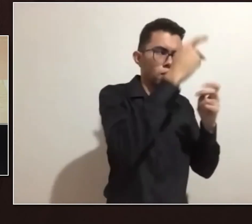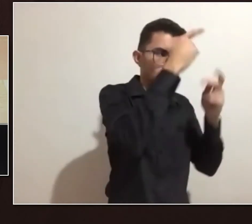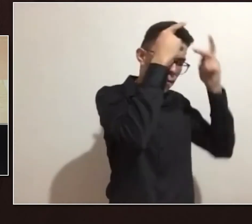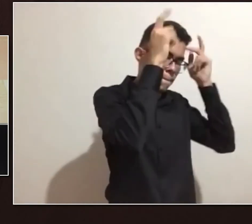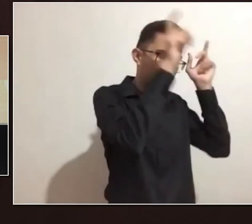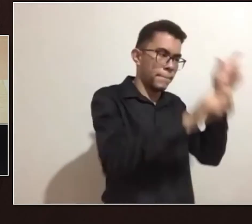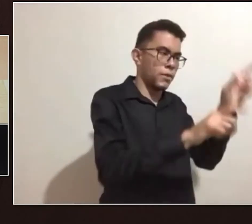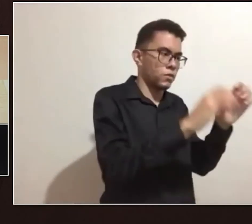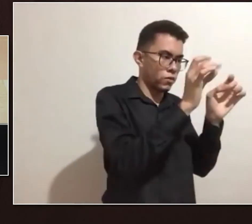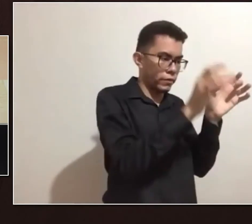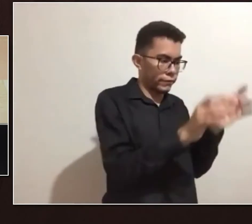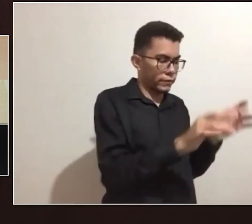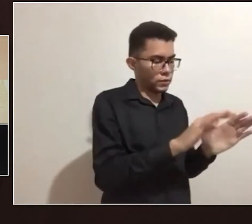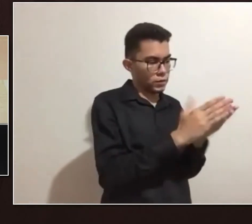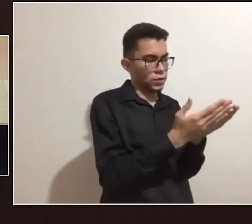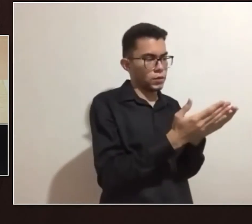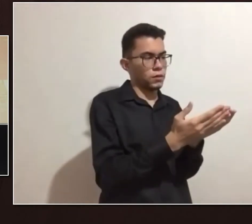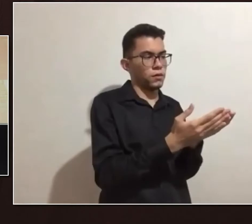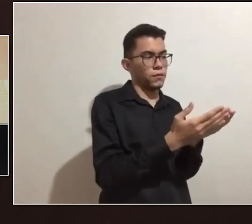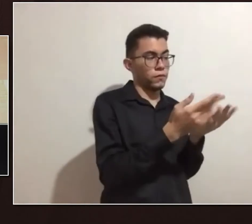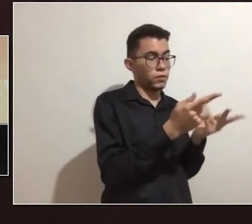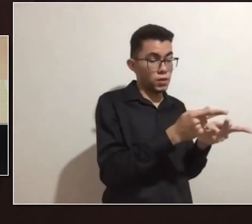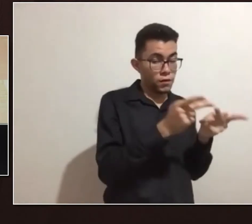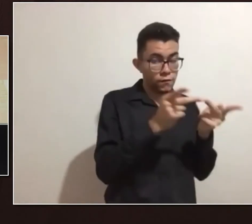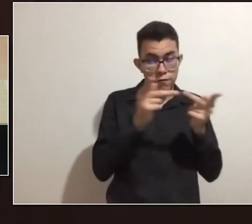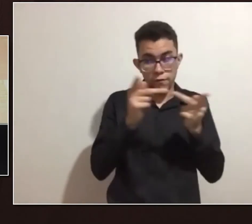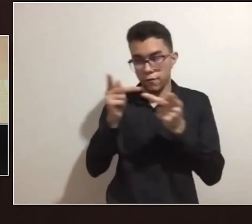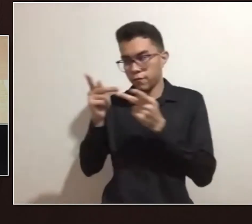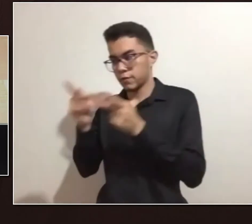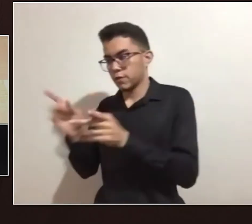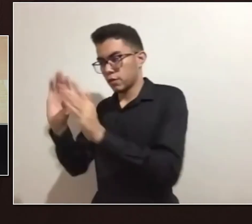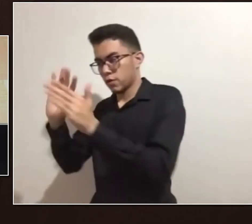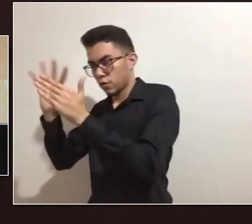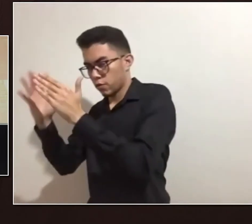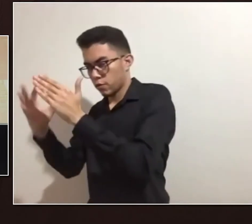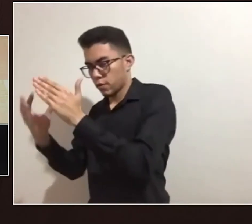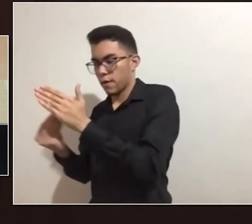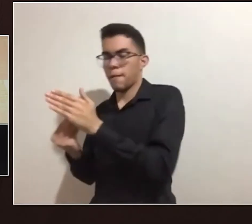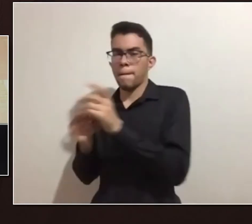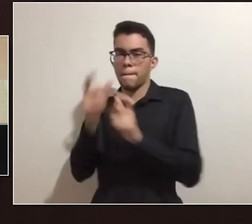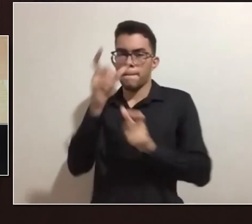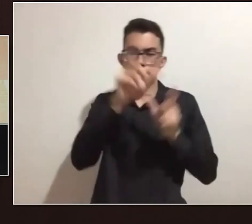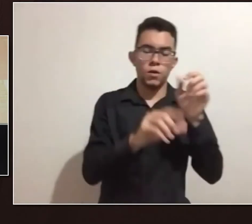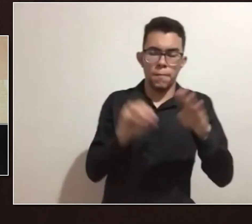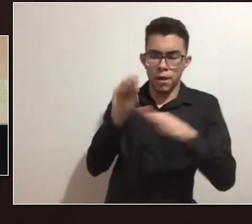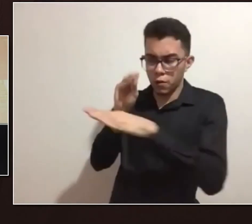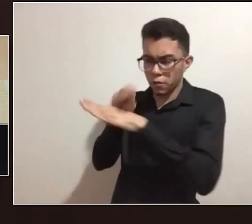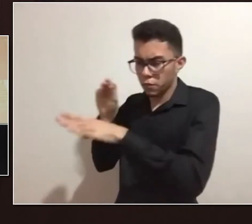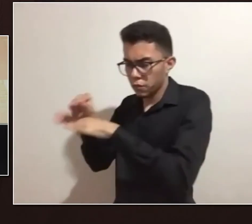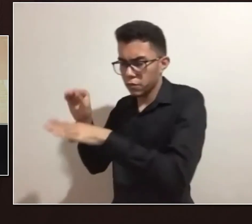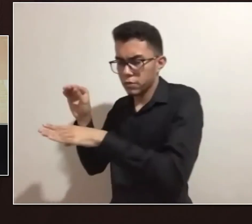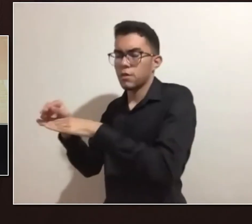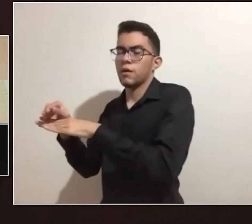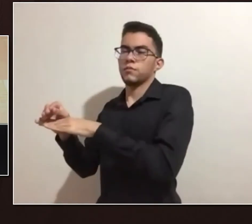está cuidando dessas pessoas, fazendo crescer essas pessoas para serem edificadas